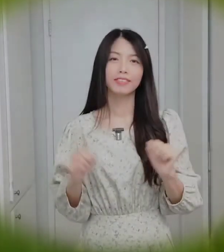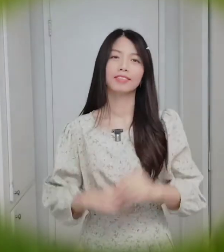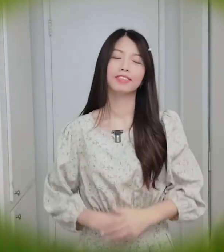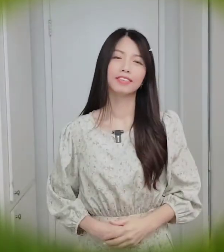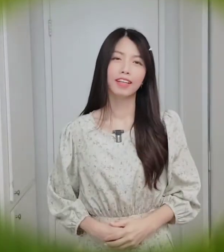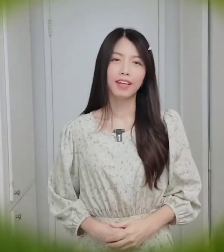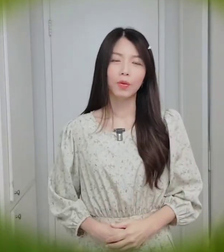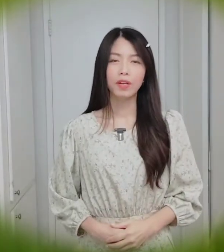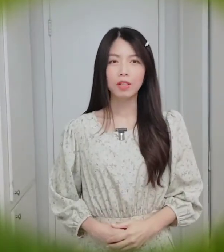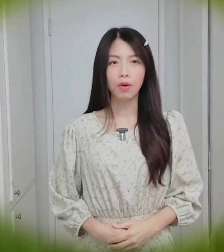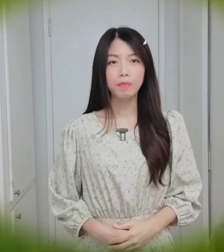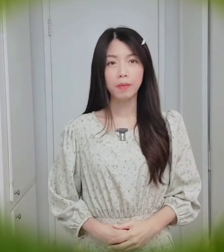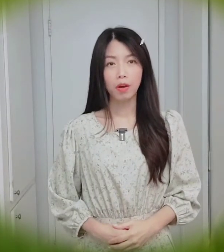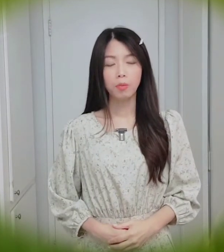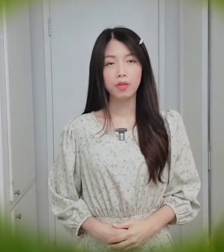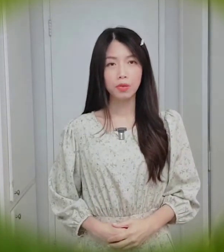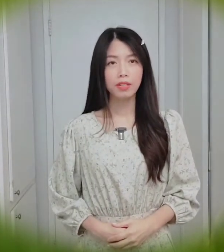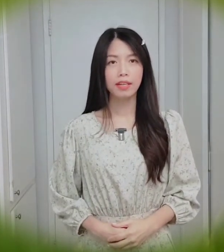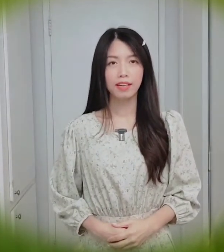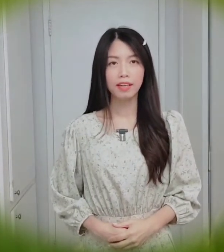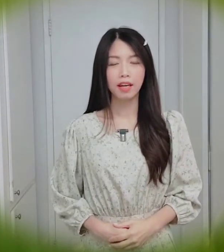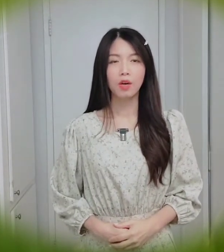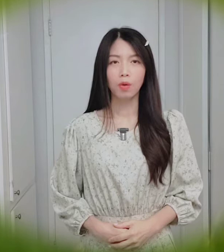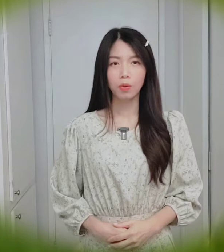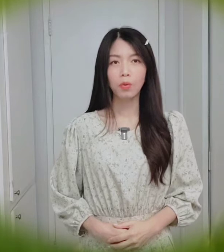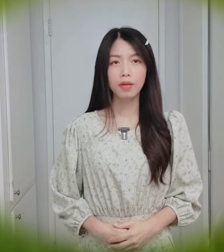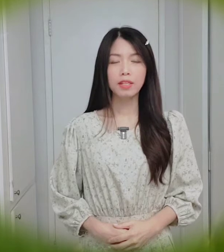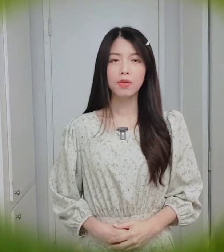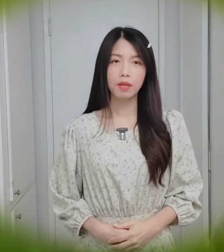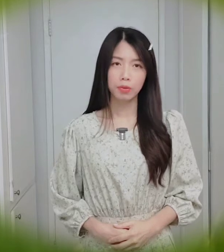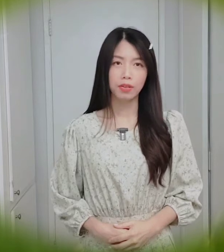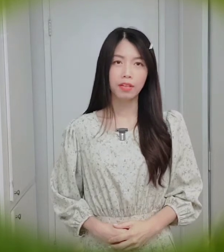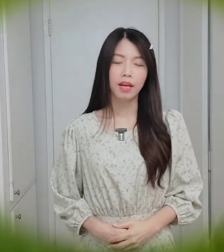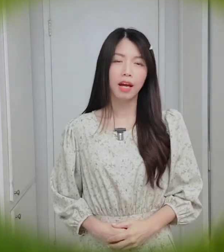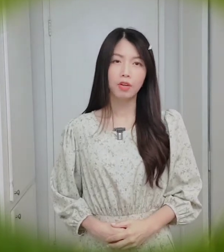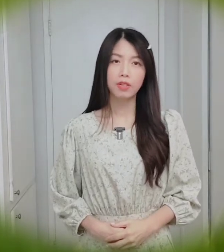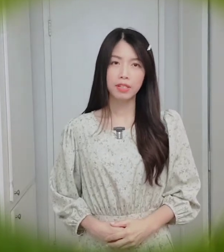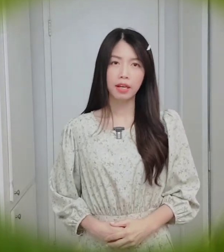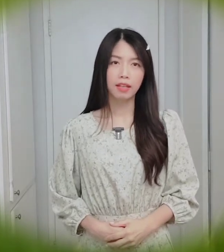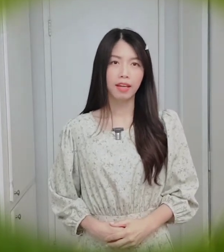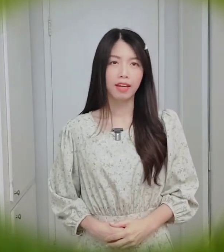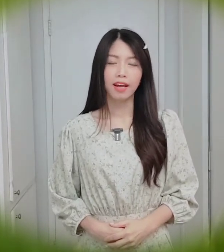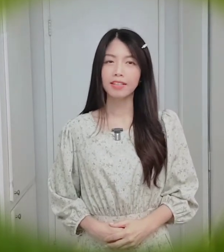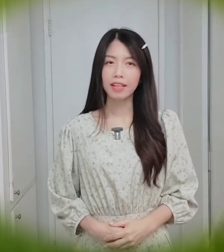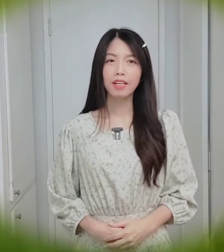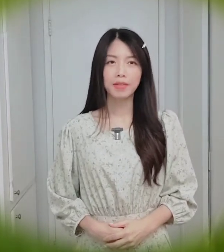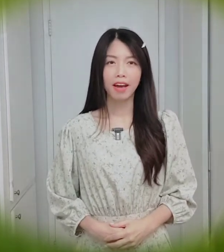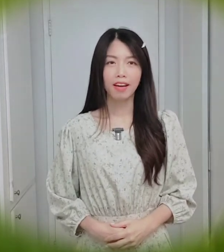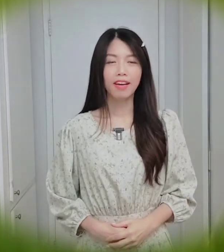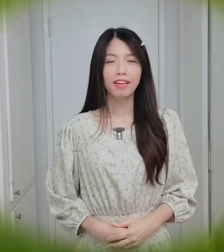안녕하세요. 오늘 저와 함께 배워볼 수어 찬양은 원곡 희주일이 부르는 하루를 시작할 때